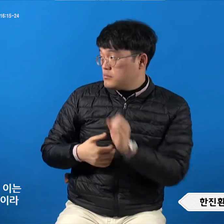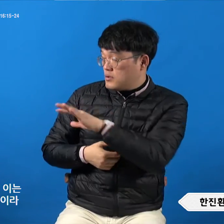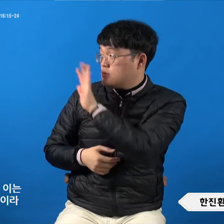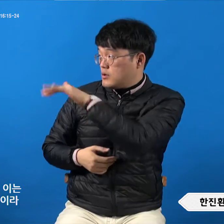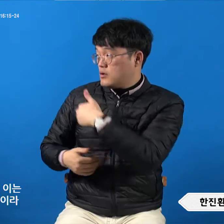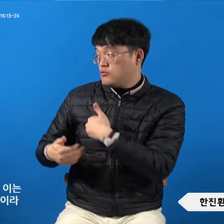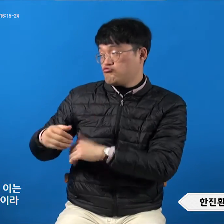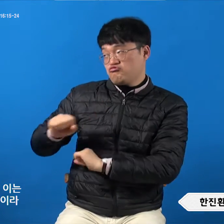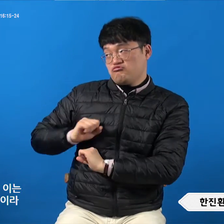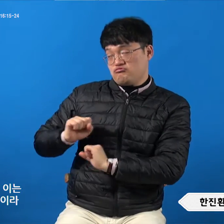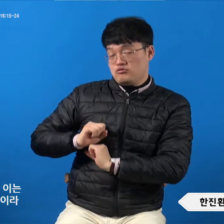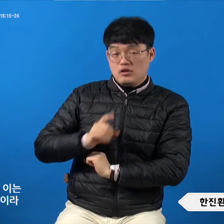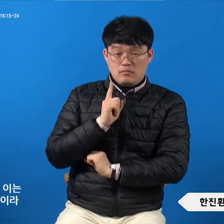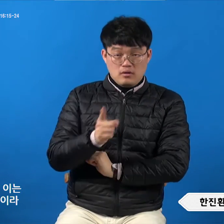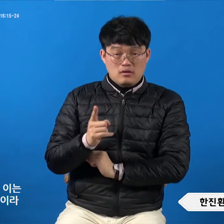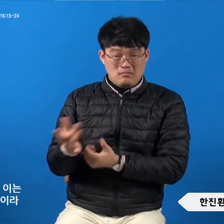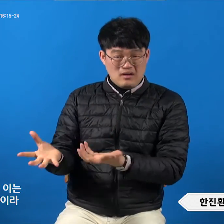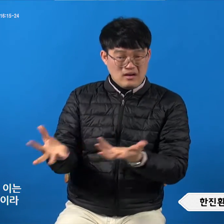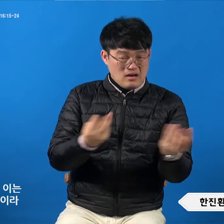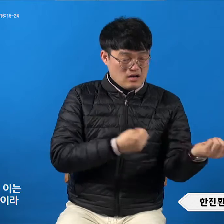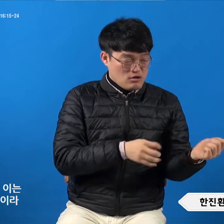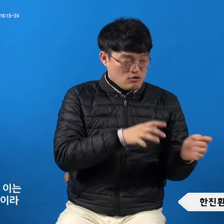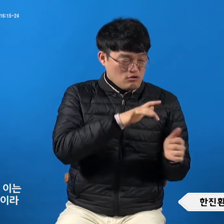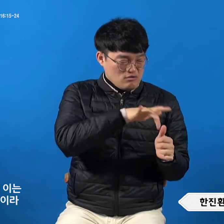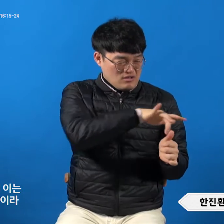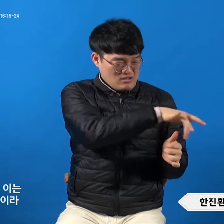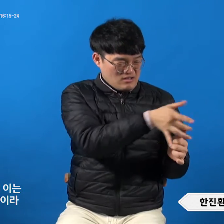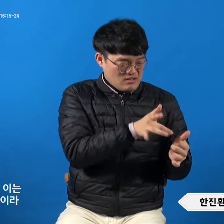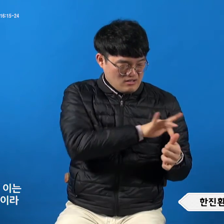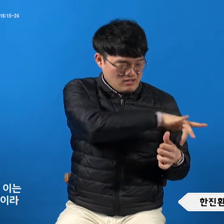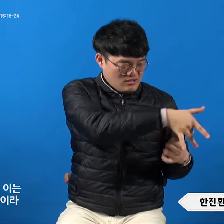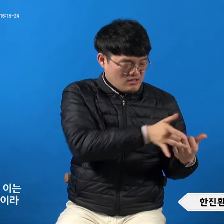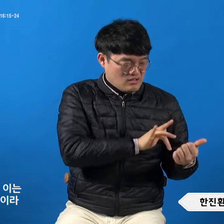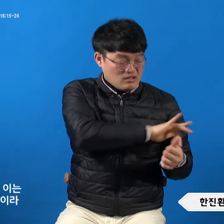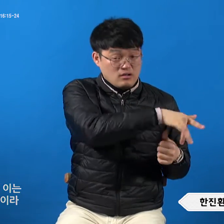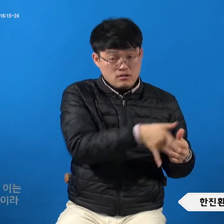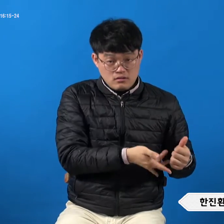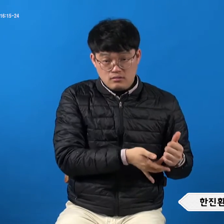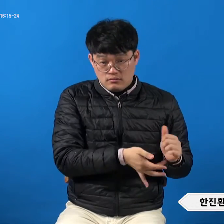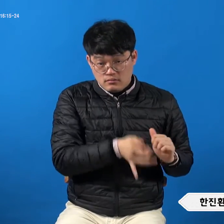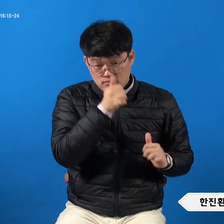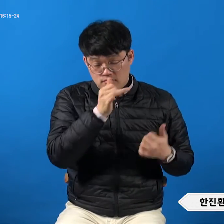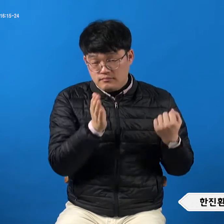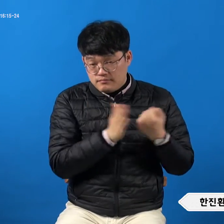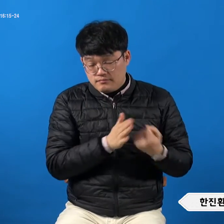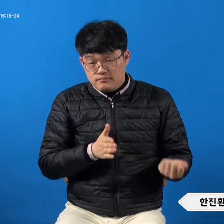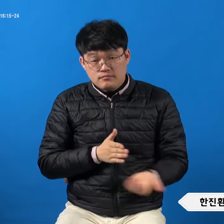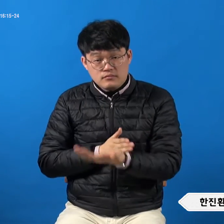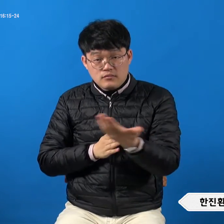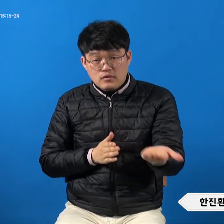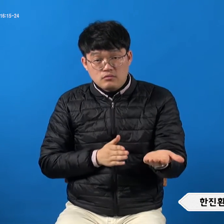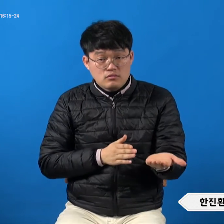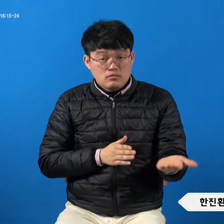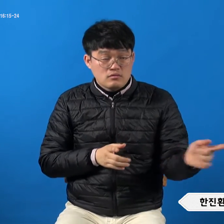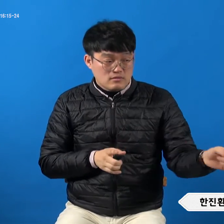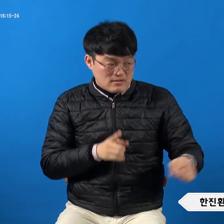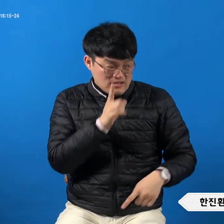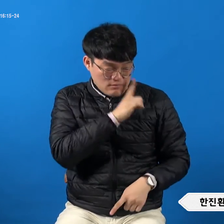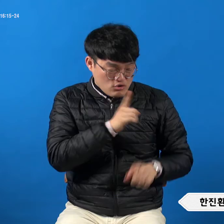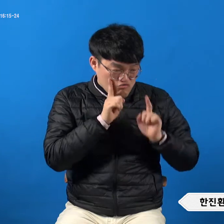이르되 군대라 하니 이는 많은 귀신이 들렸습니다. 악령은 군대를 이루고